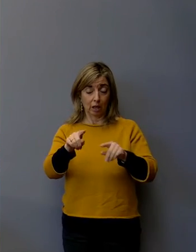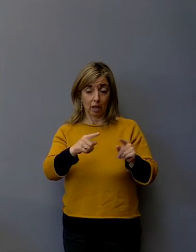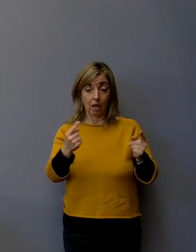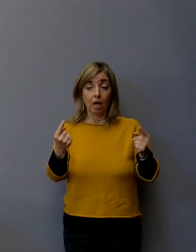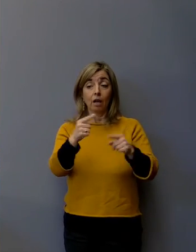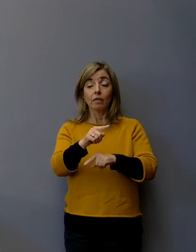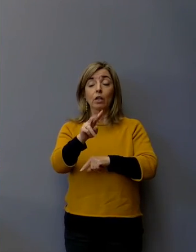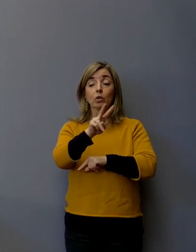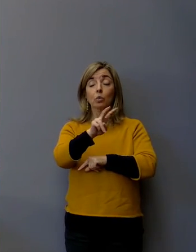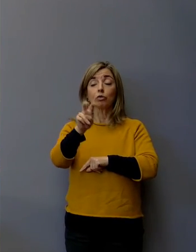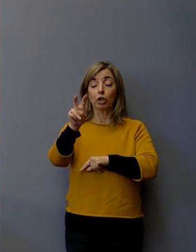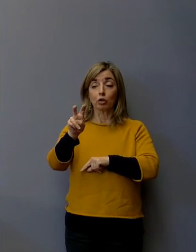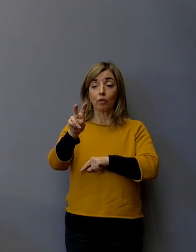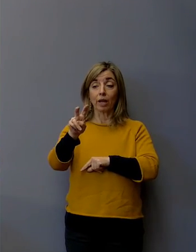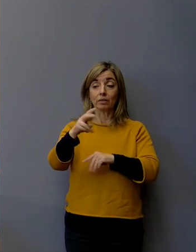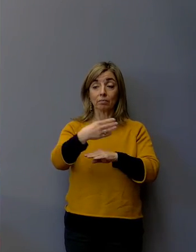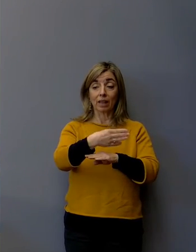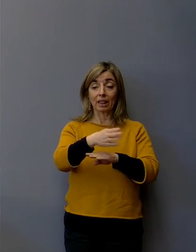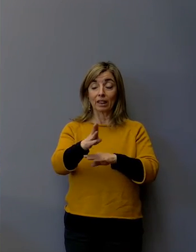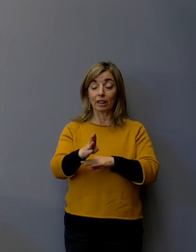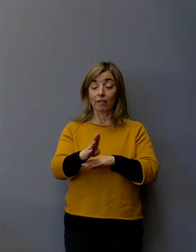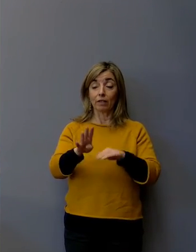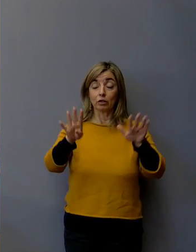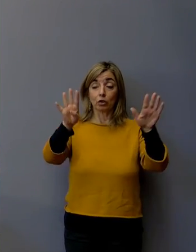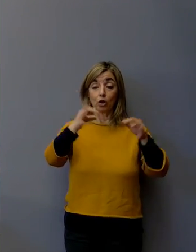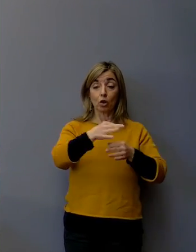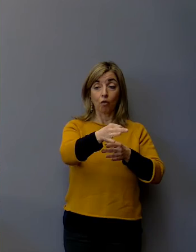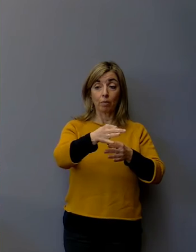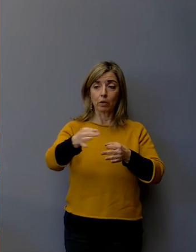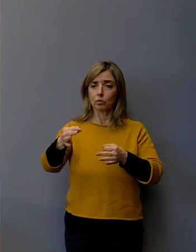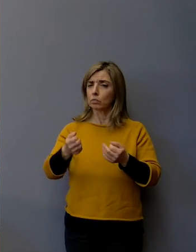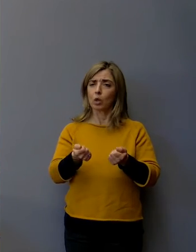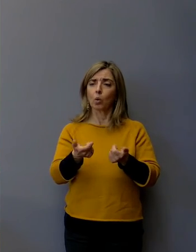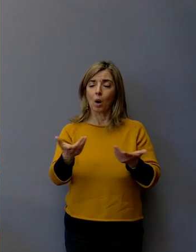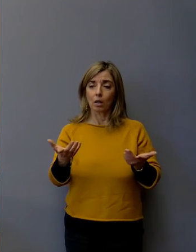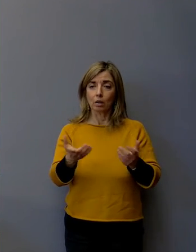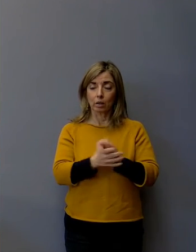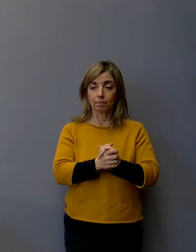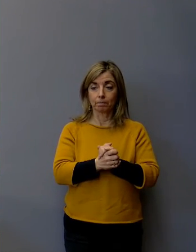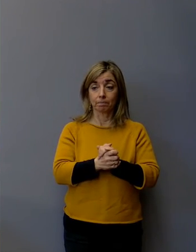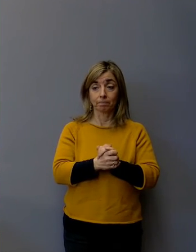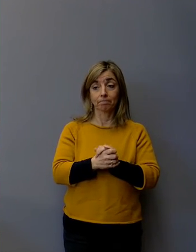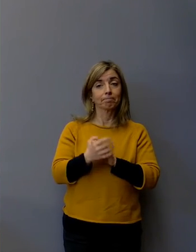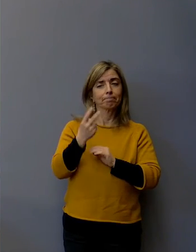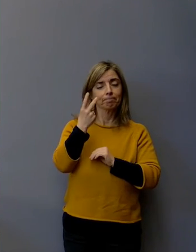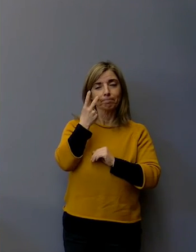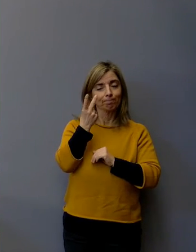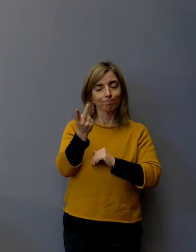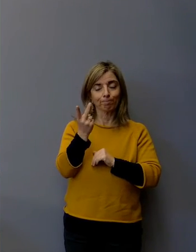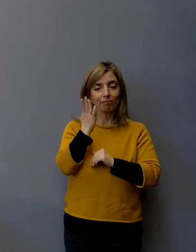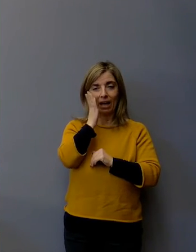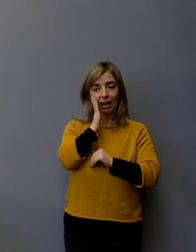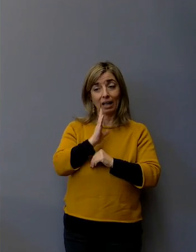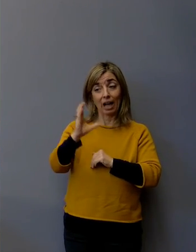municipi ditemi voi quanto fa perché vedi caro crivello non esistono investimenti a